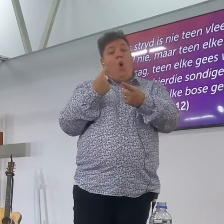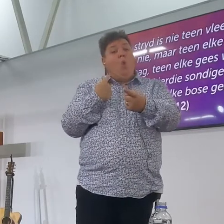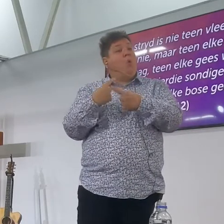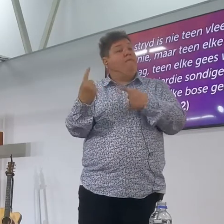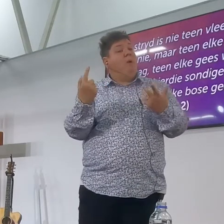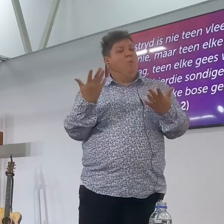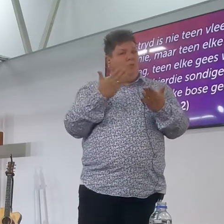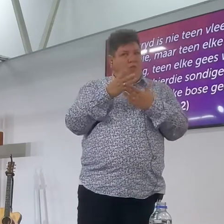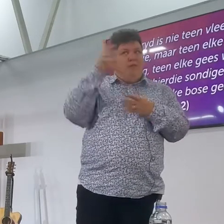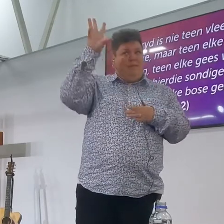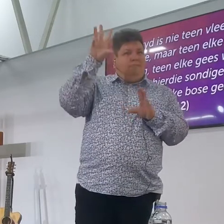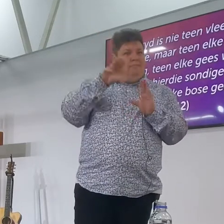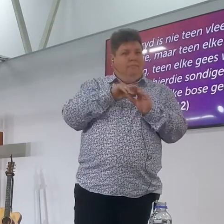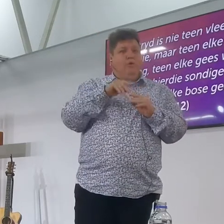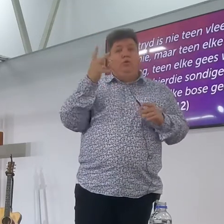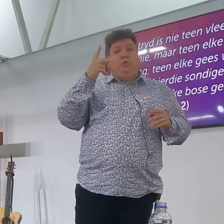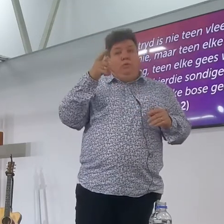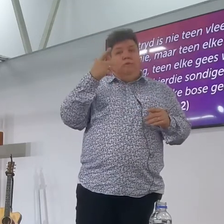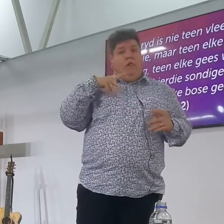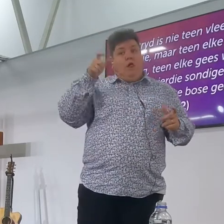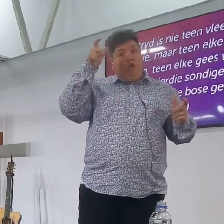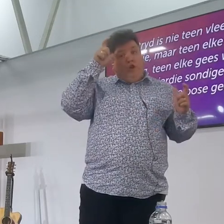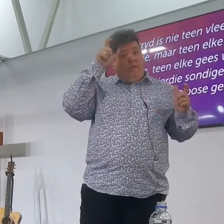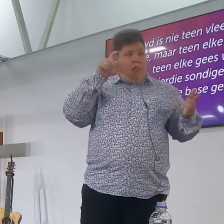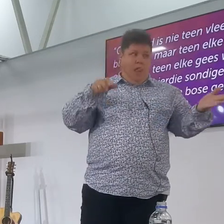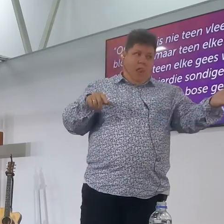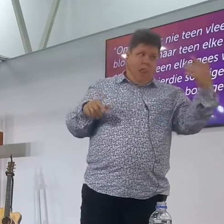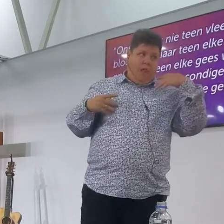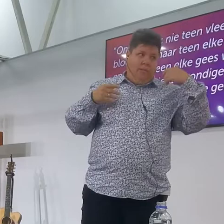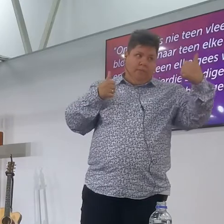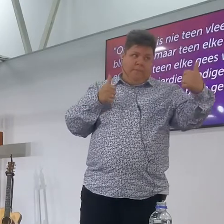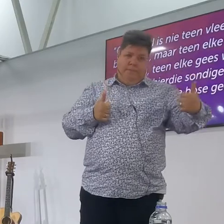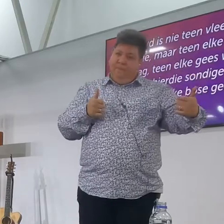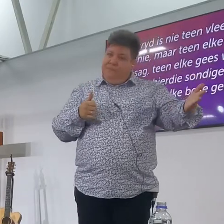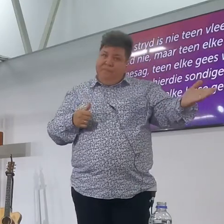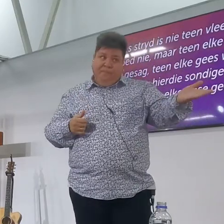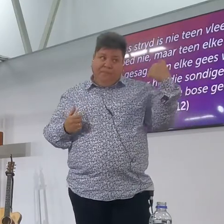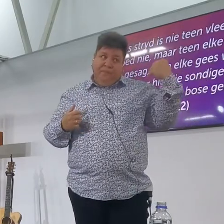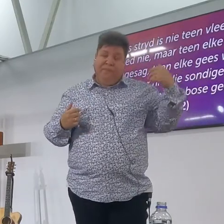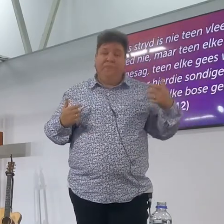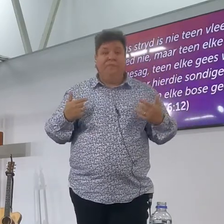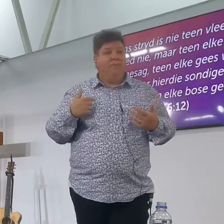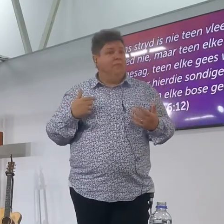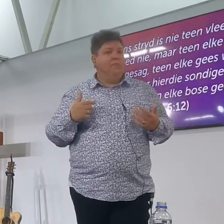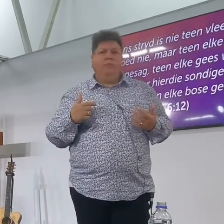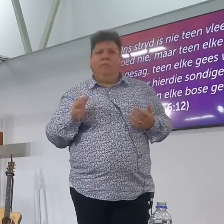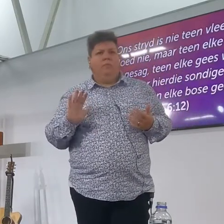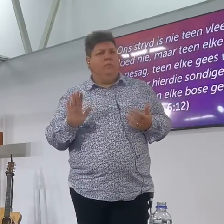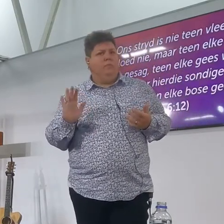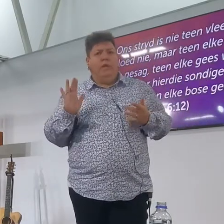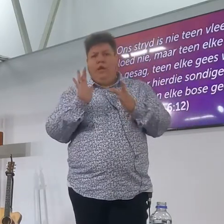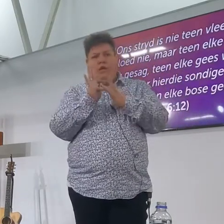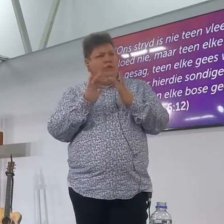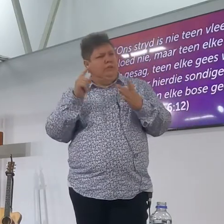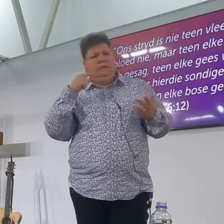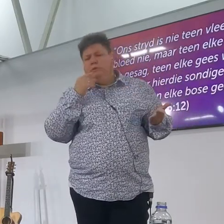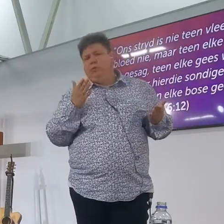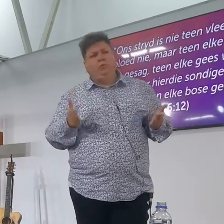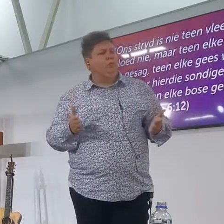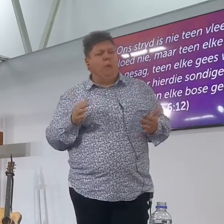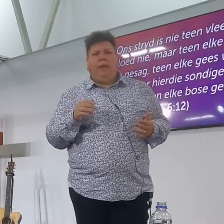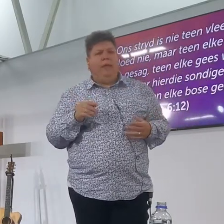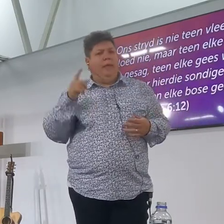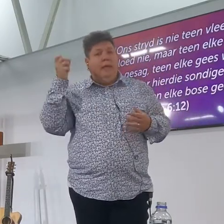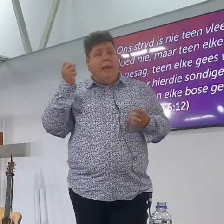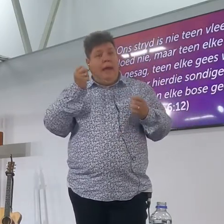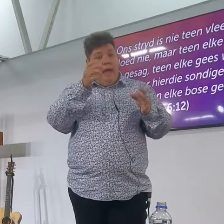opdaag en sê, duiwel, waar is jy? Kom ons praat hierdie dinge uit nie. Nee. Dis iets wat ek gestruktureerd saam met die liggaam van Christus moet doen en waarvoor die Heilige